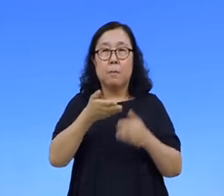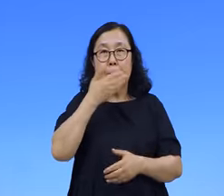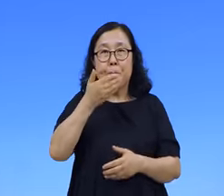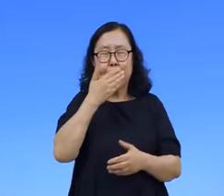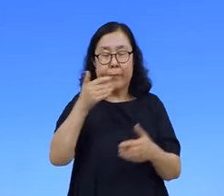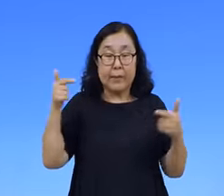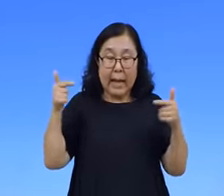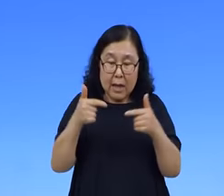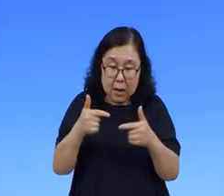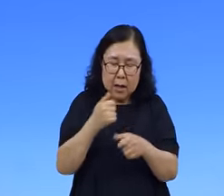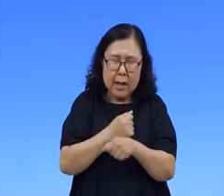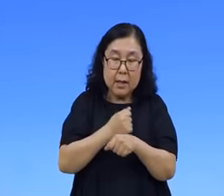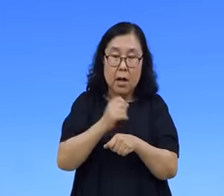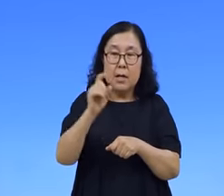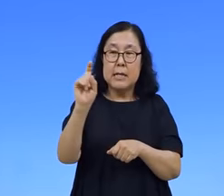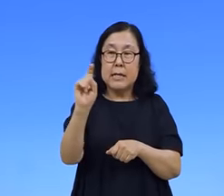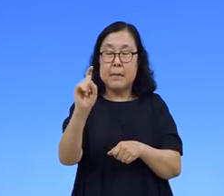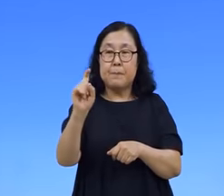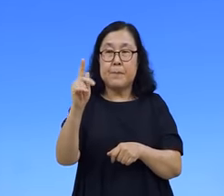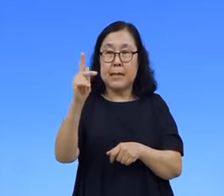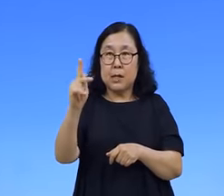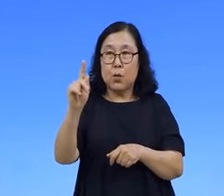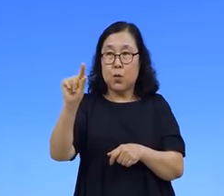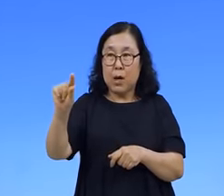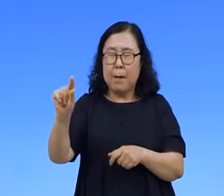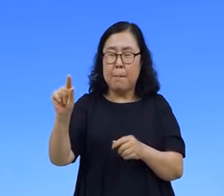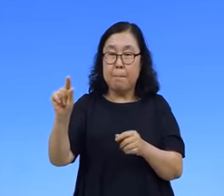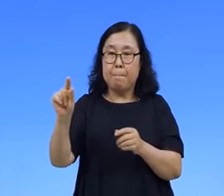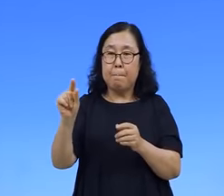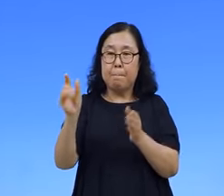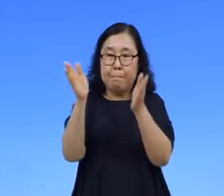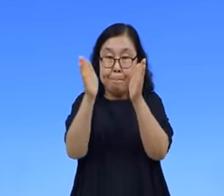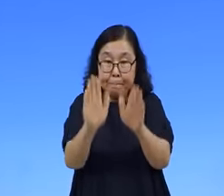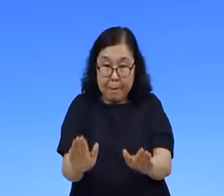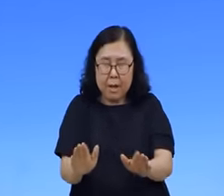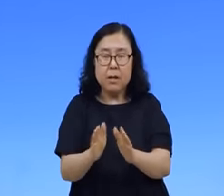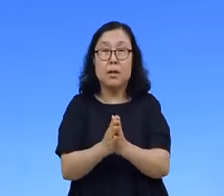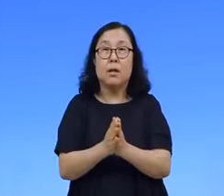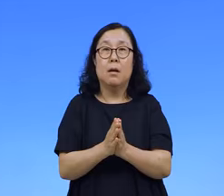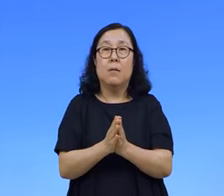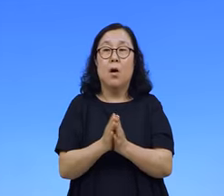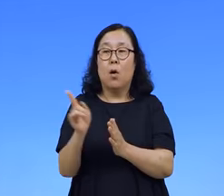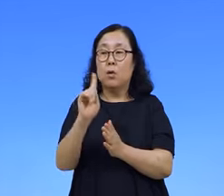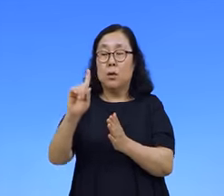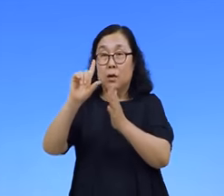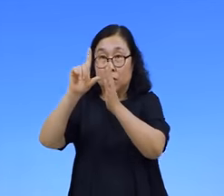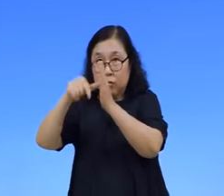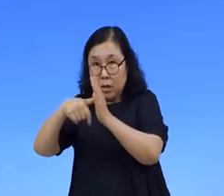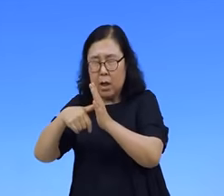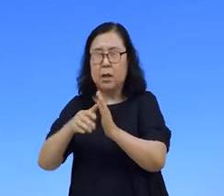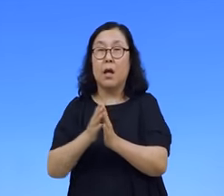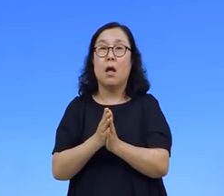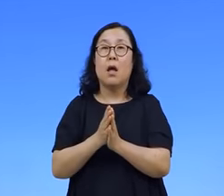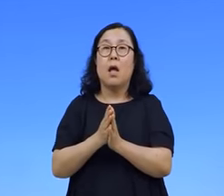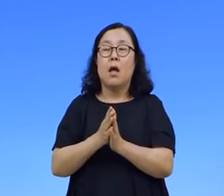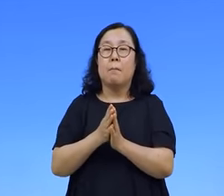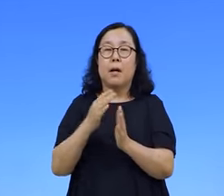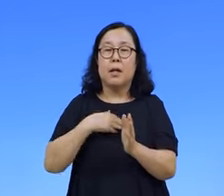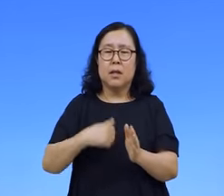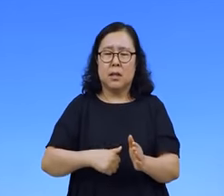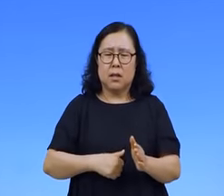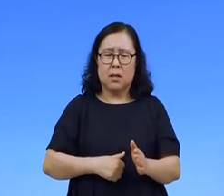막 애를 써가지고 한 10kg 뺐으면은 어느 단계에서 막 못 견딜 정도로 막 음식이 땡기는 거예요. 그 왜